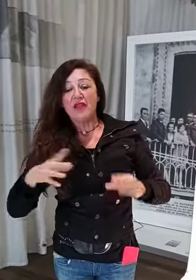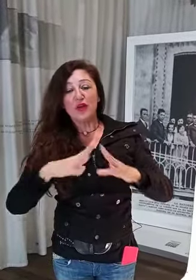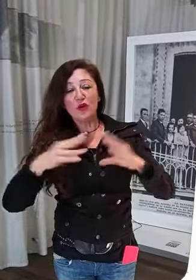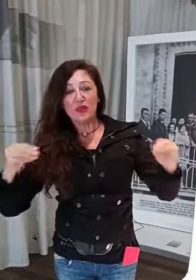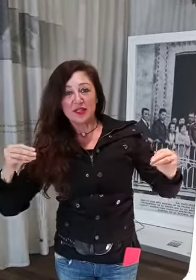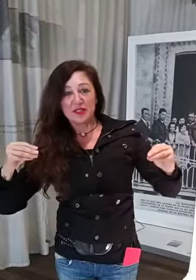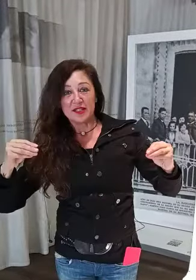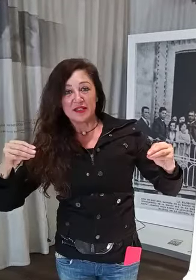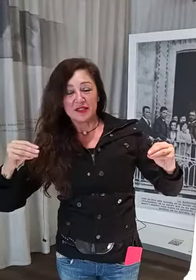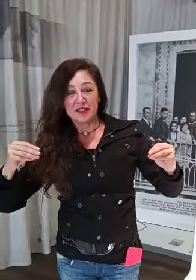Andaluces,